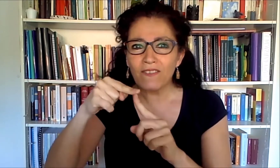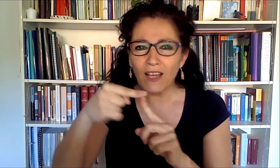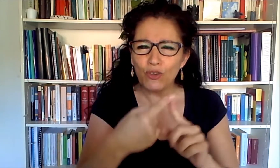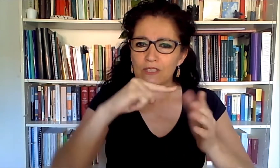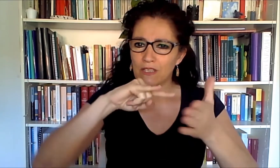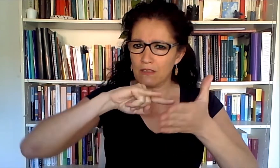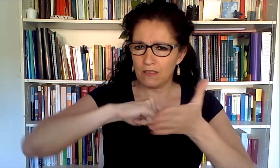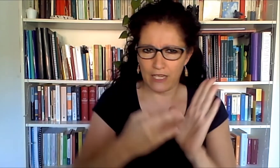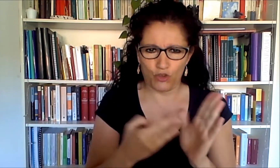recursos profesionales.